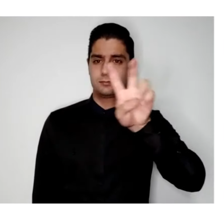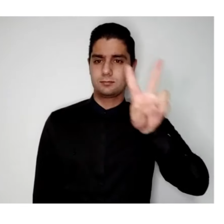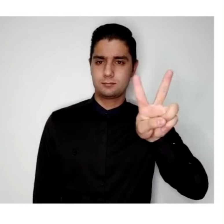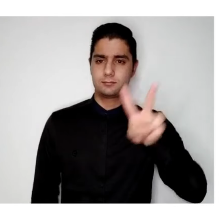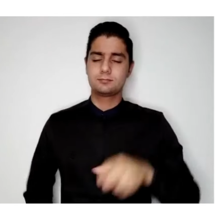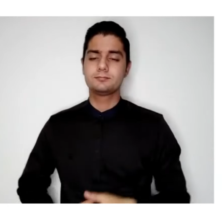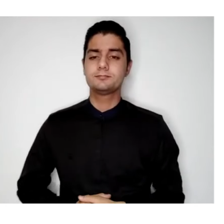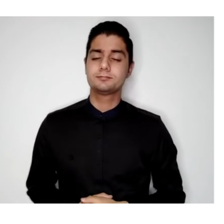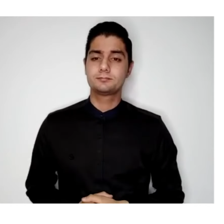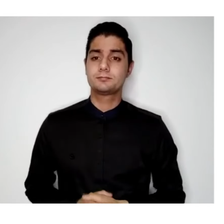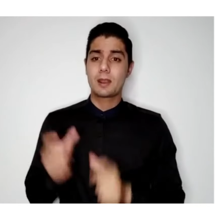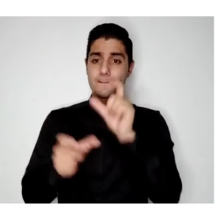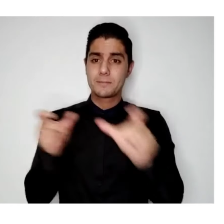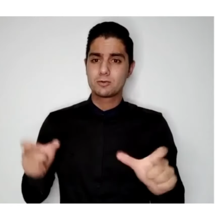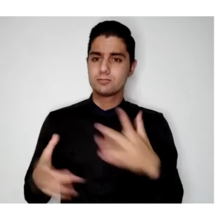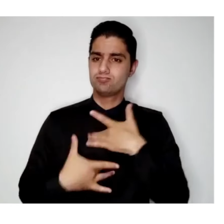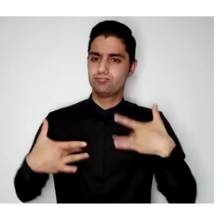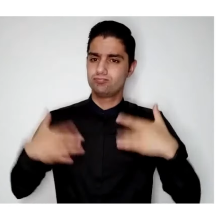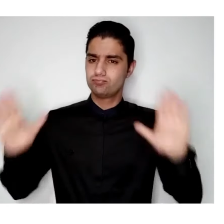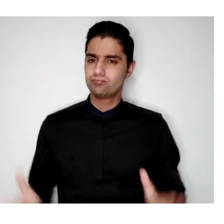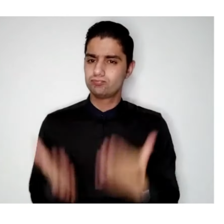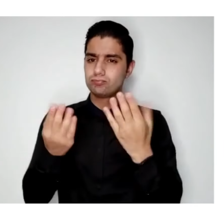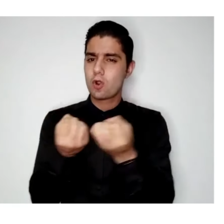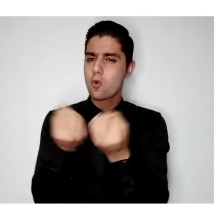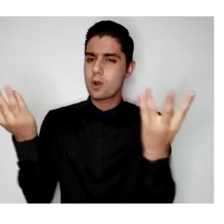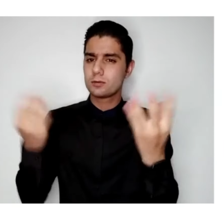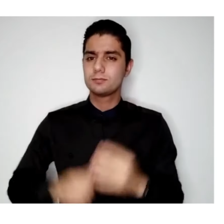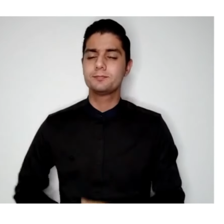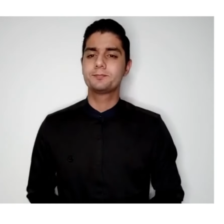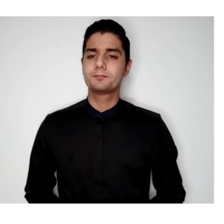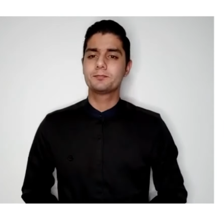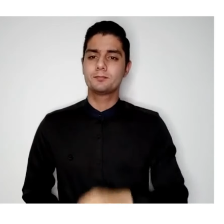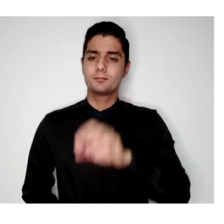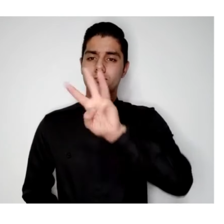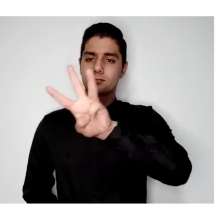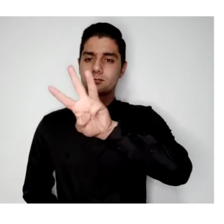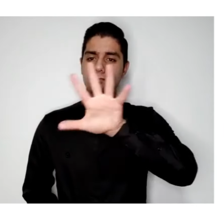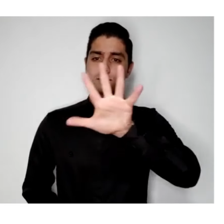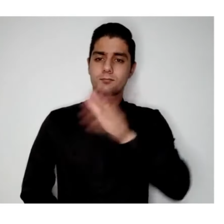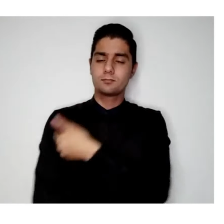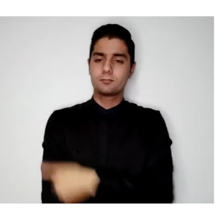1.319.792. Número de personas recuperadas.